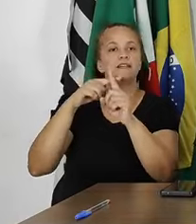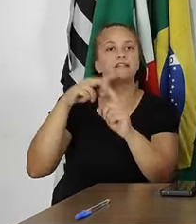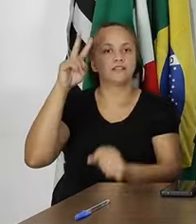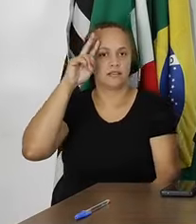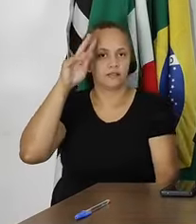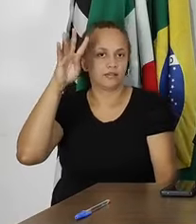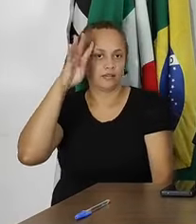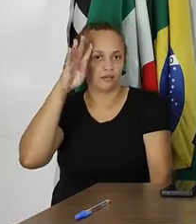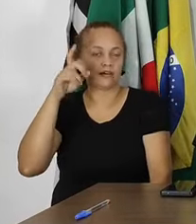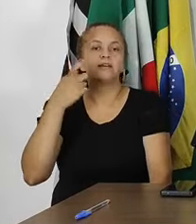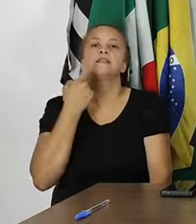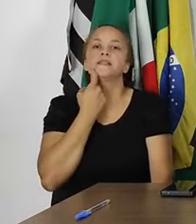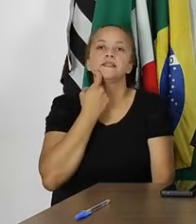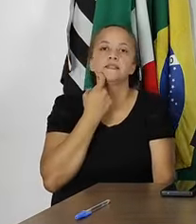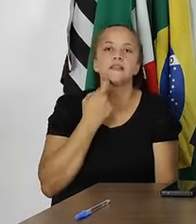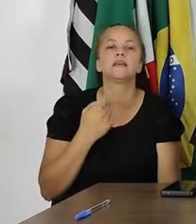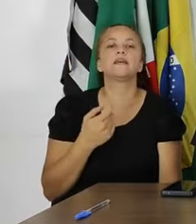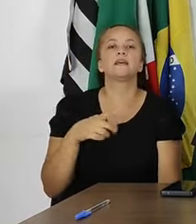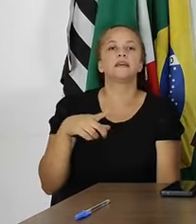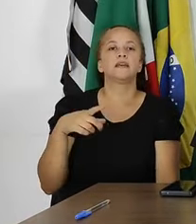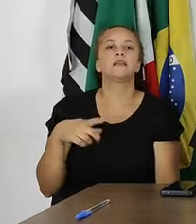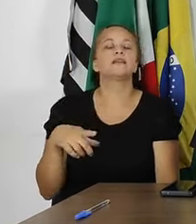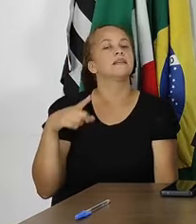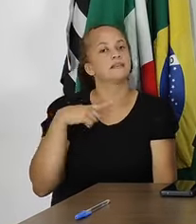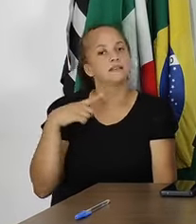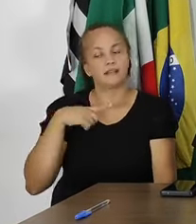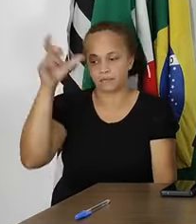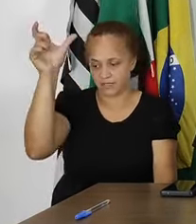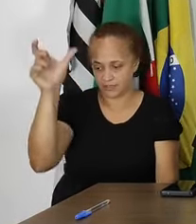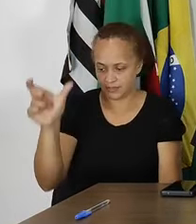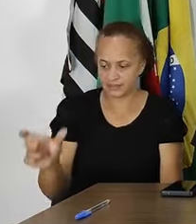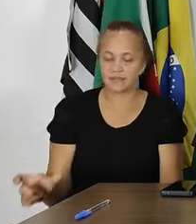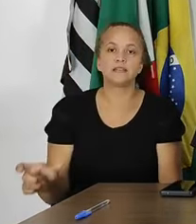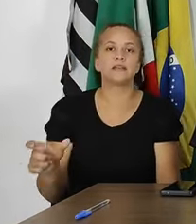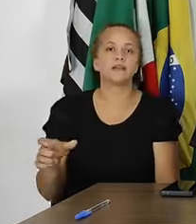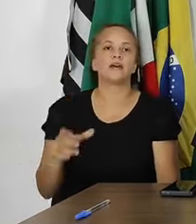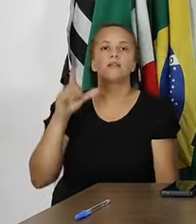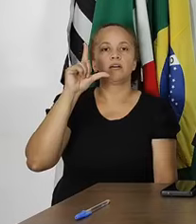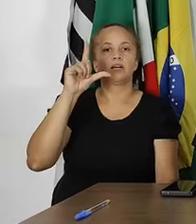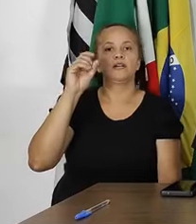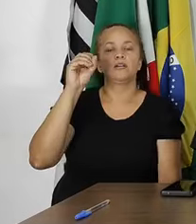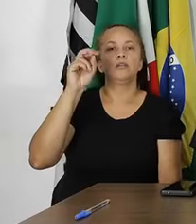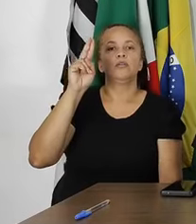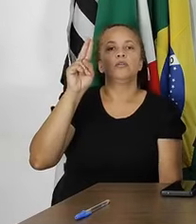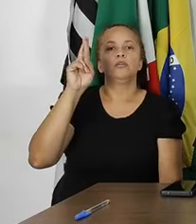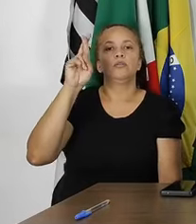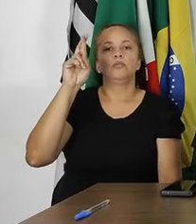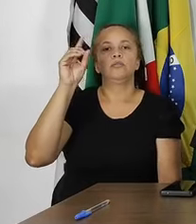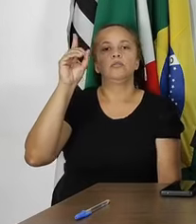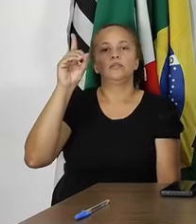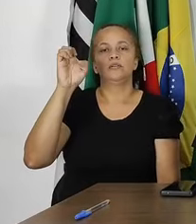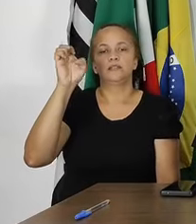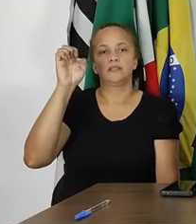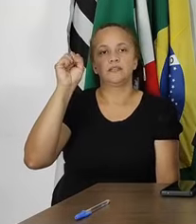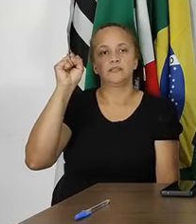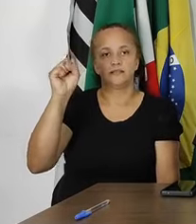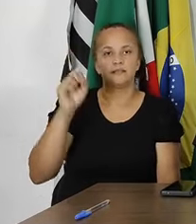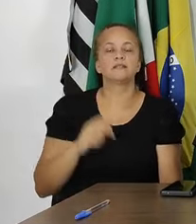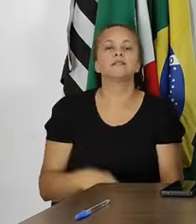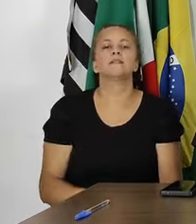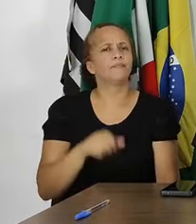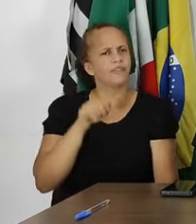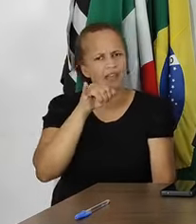Lourdes. Então, se você pode estar na igreja, vem na igreja presencialmente e ore aqui com a Lourdes e mais algumas irmãs que estão vindo.